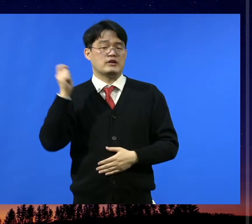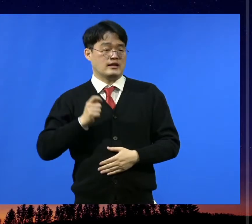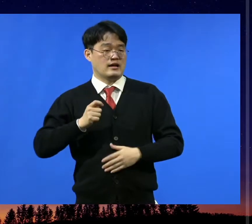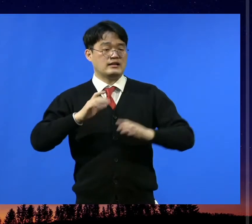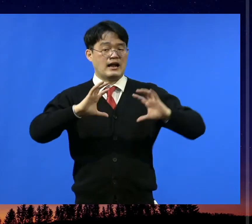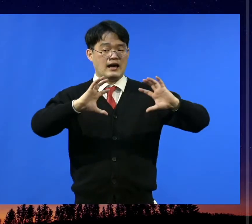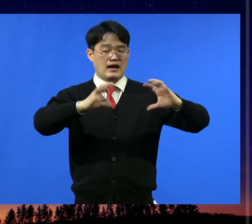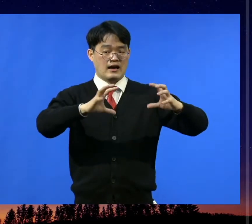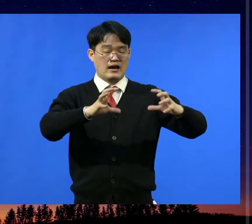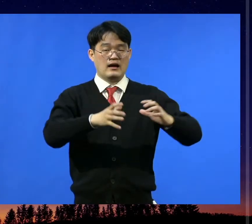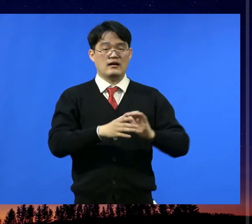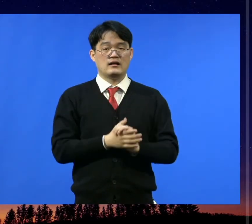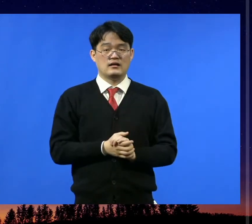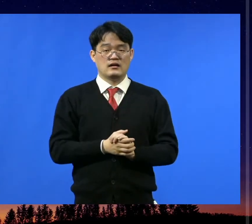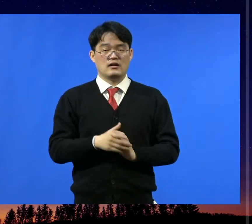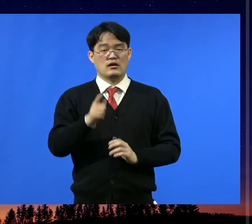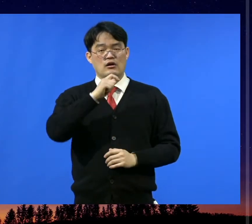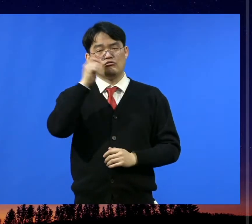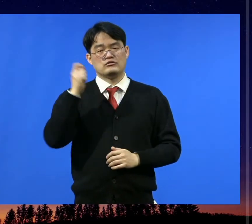우크라인이라고도 하죠.